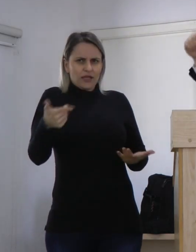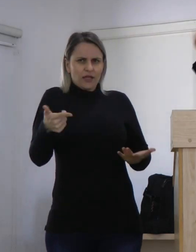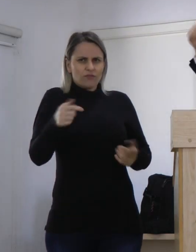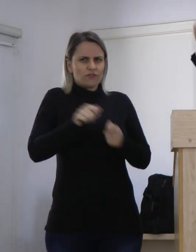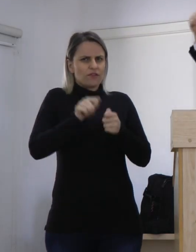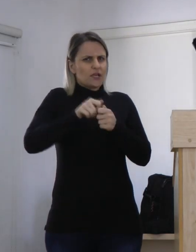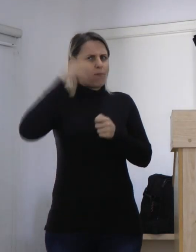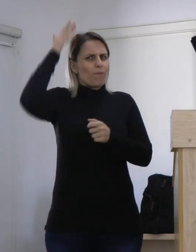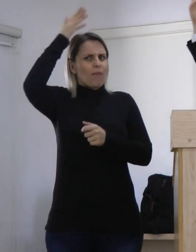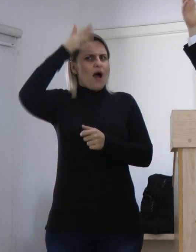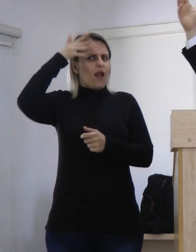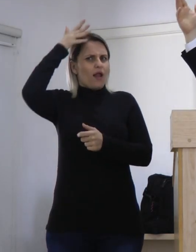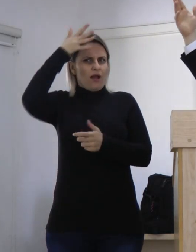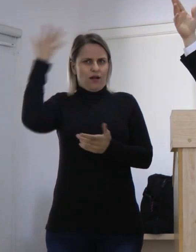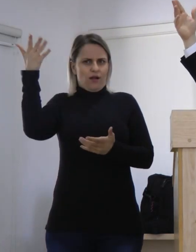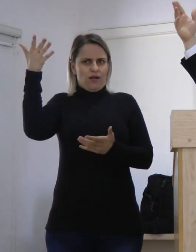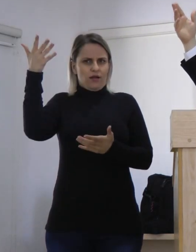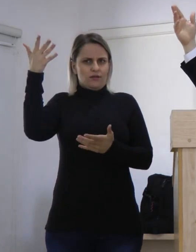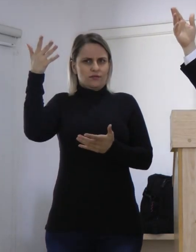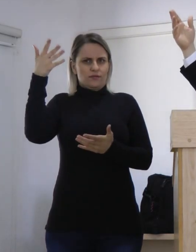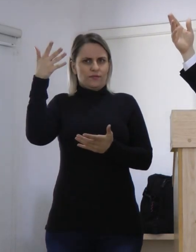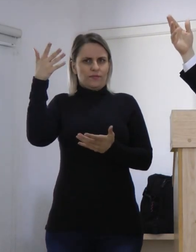palestrante internacional?